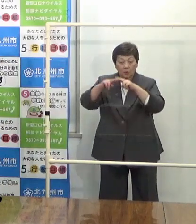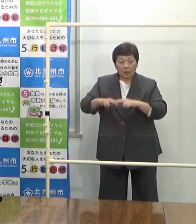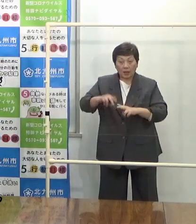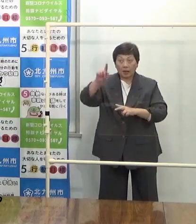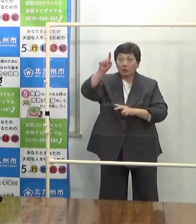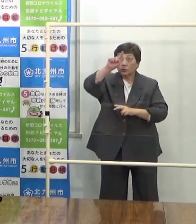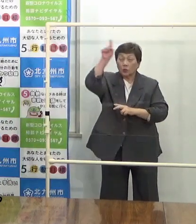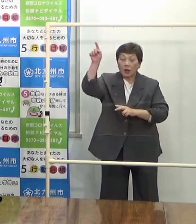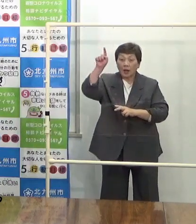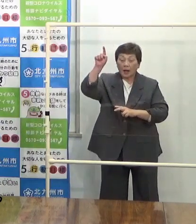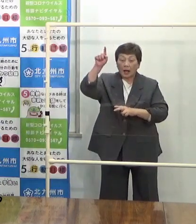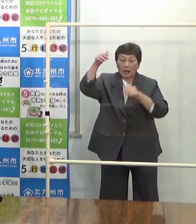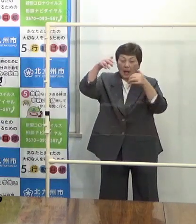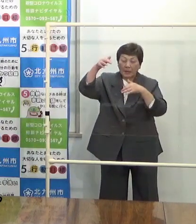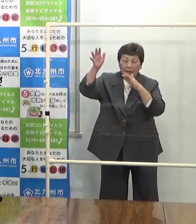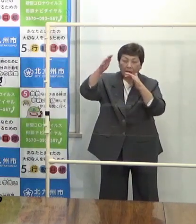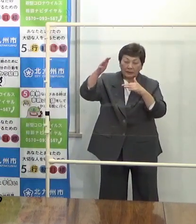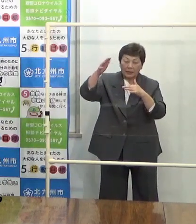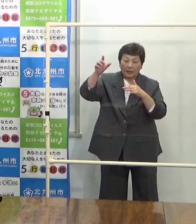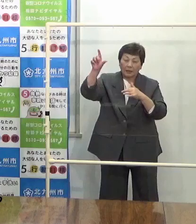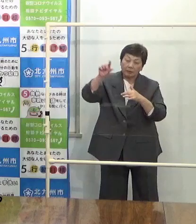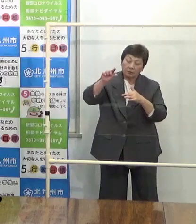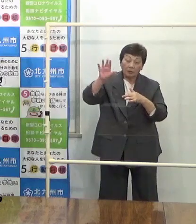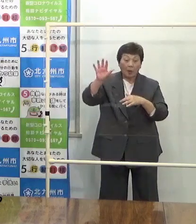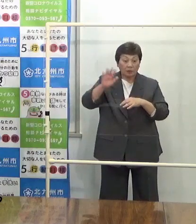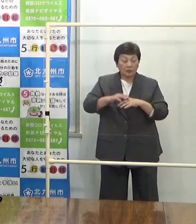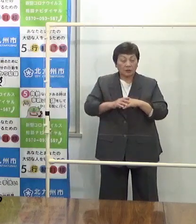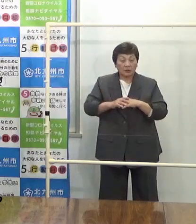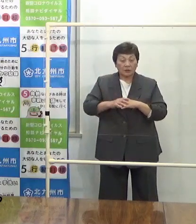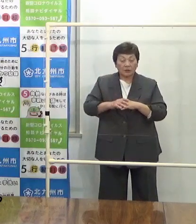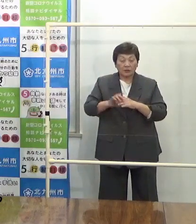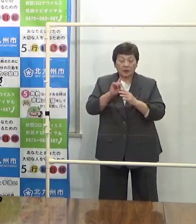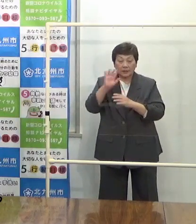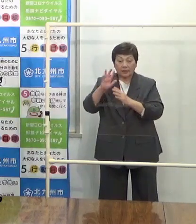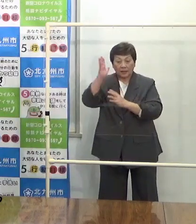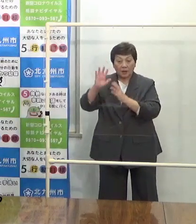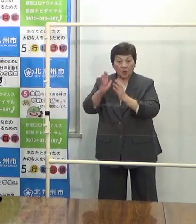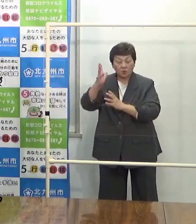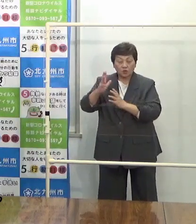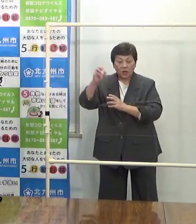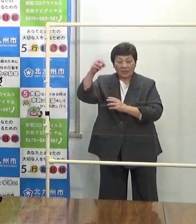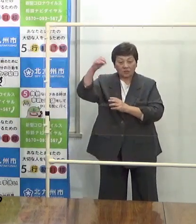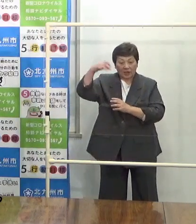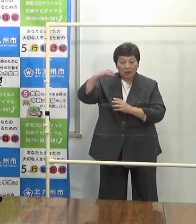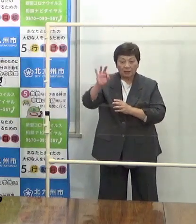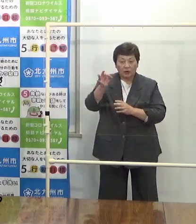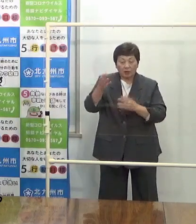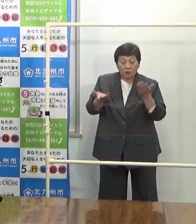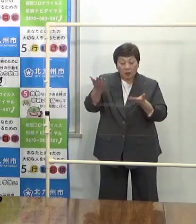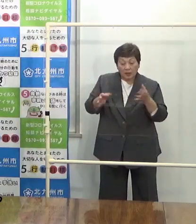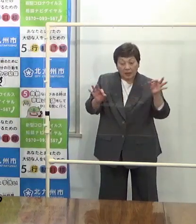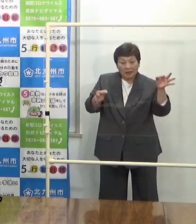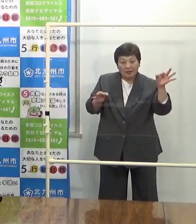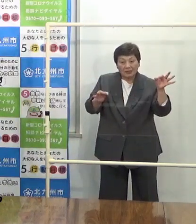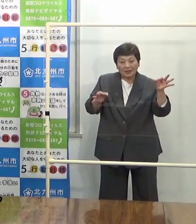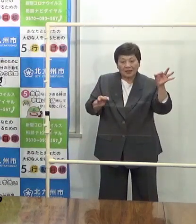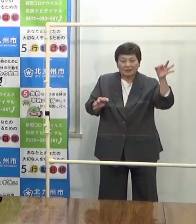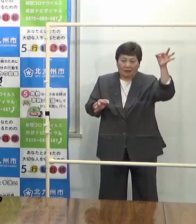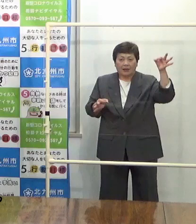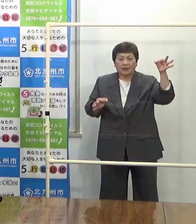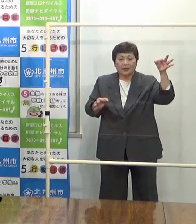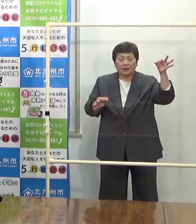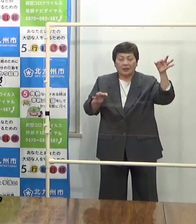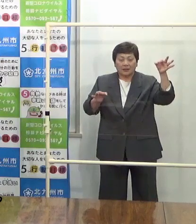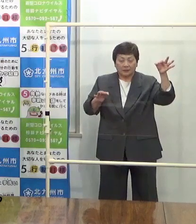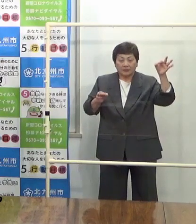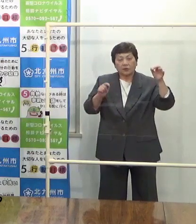右されるとか、発電単価が火力発電などに比べて高い、このように再エネ普及にあたって課